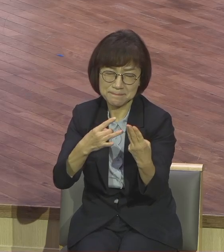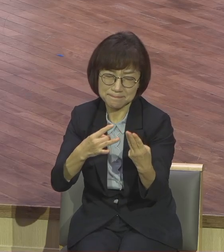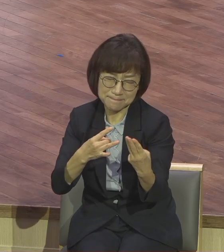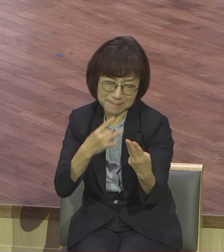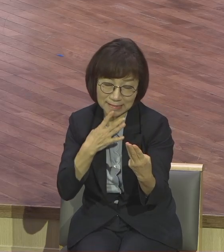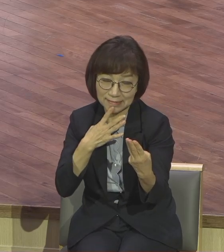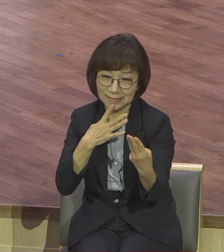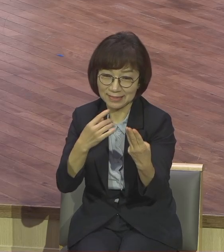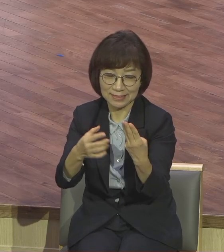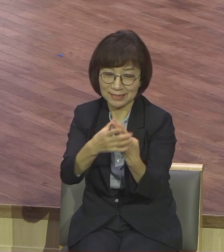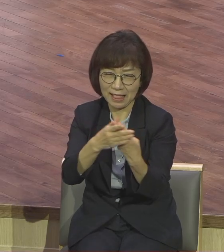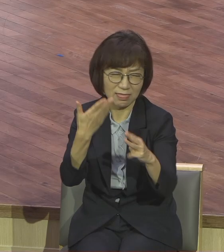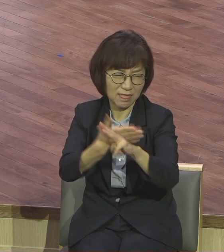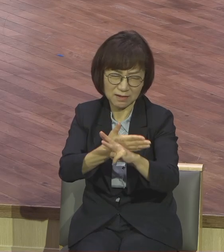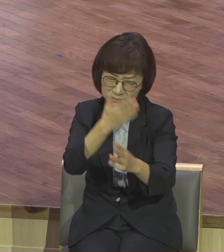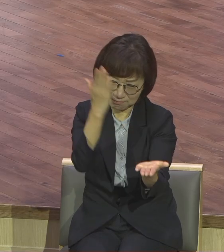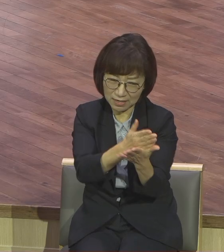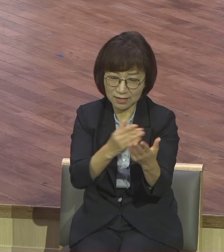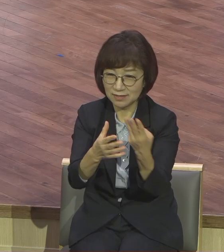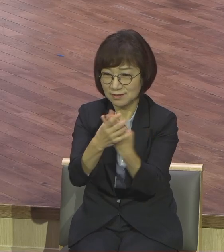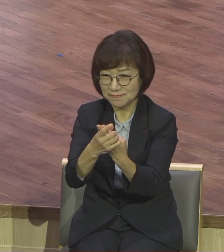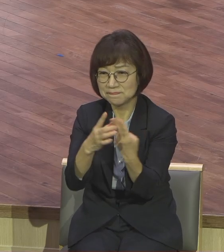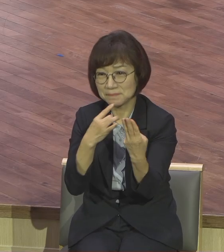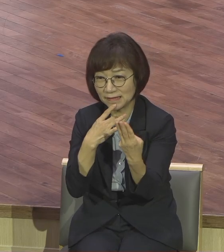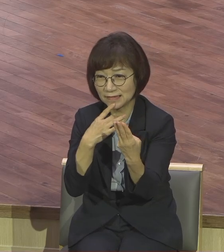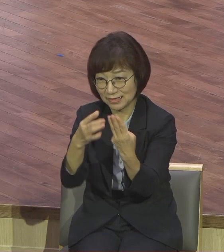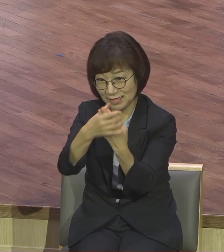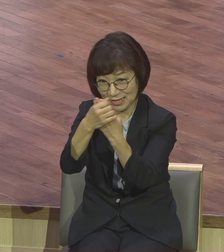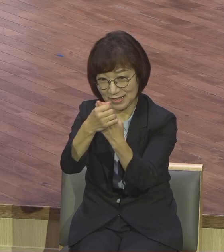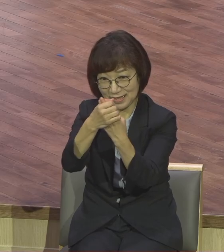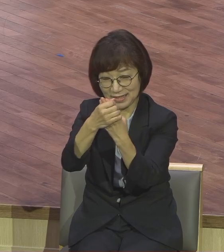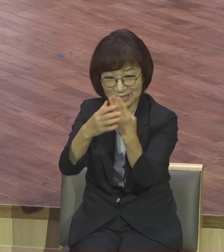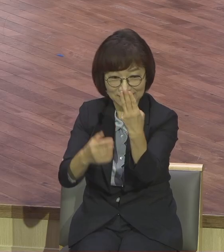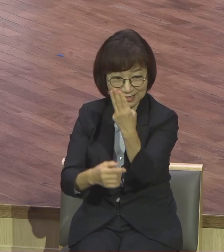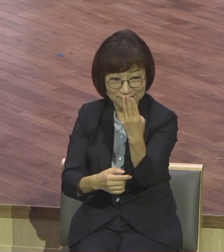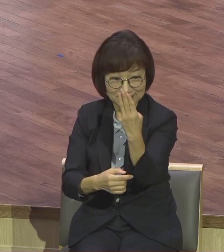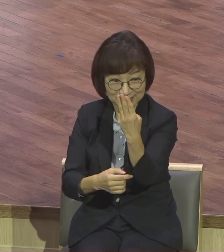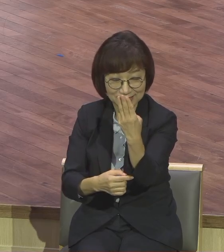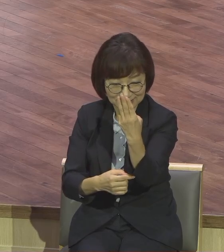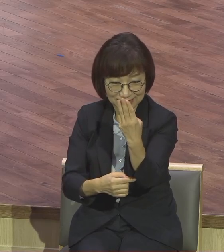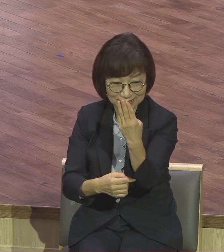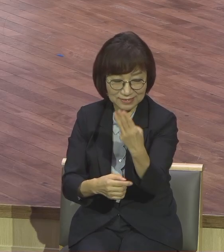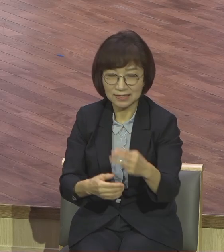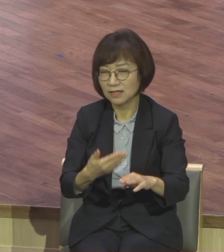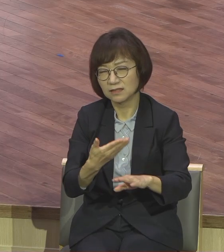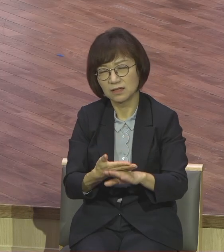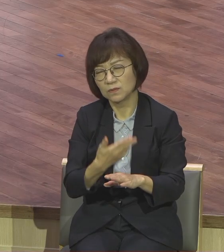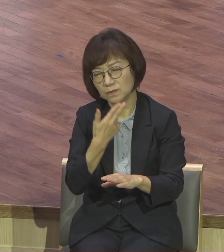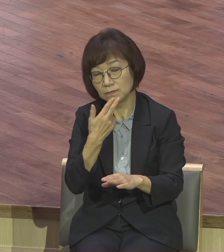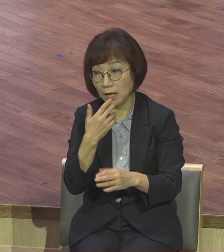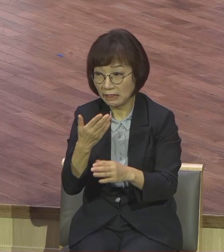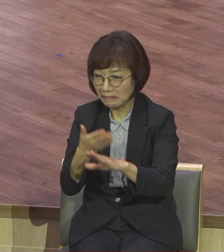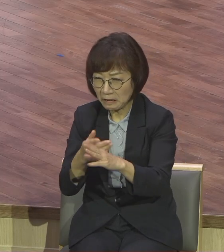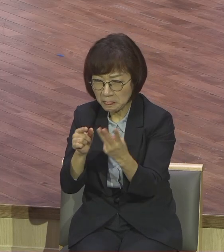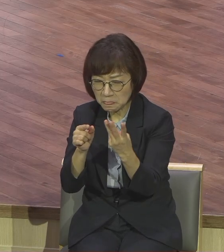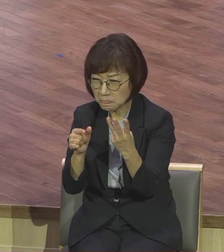진리예요. 이거 왜 없습니다. 다른 거 뿌릇뿌릇 보태지